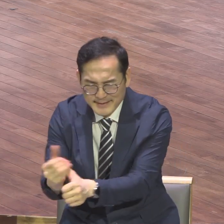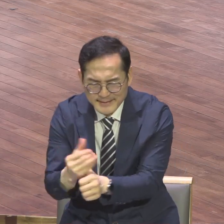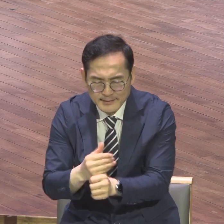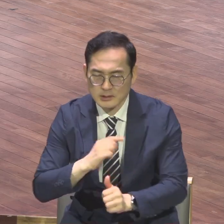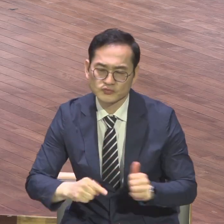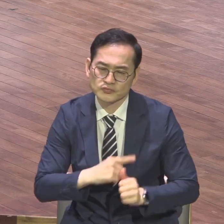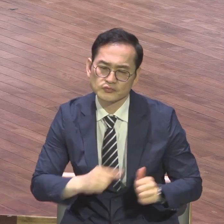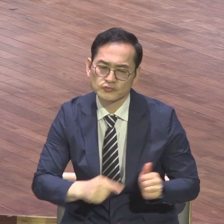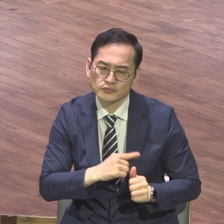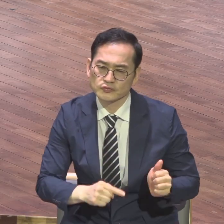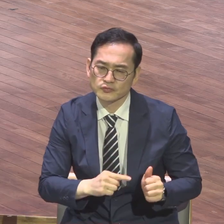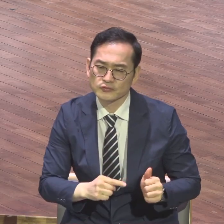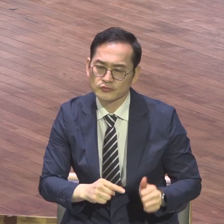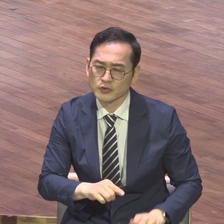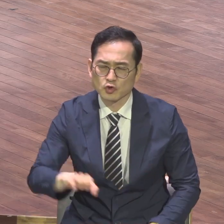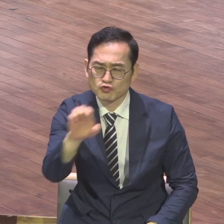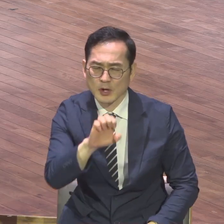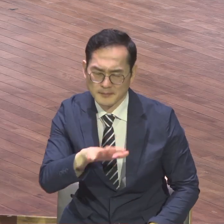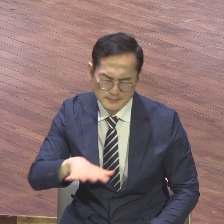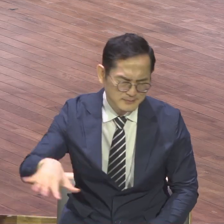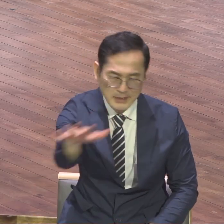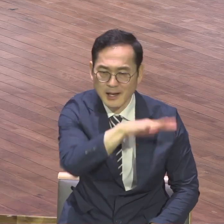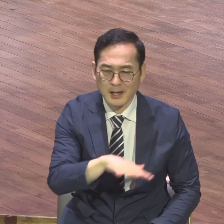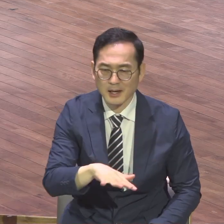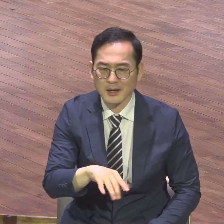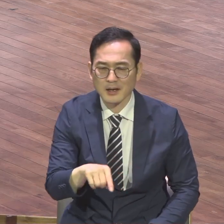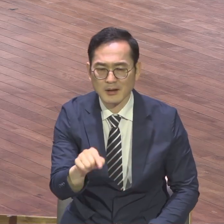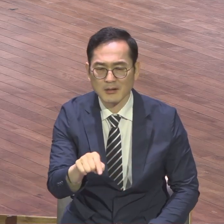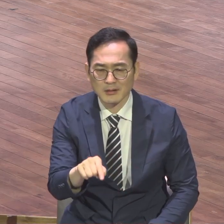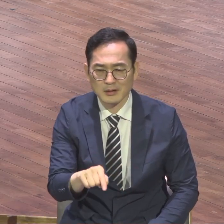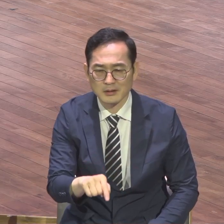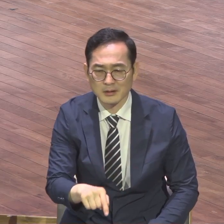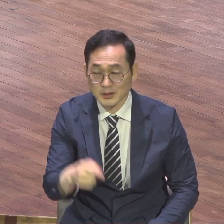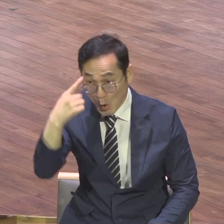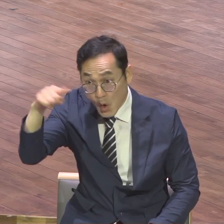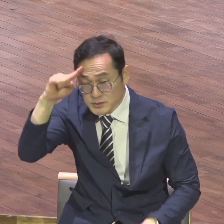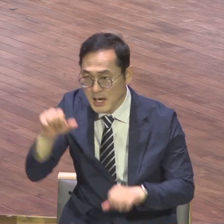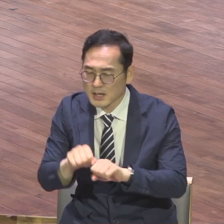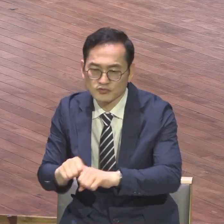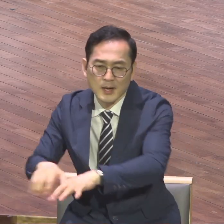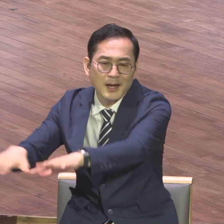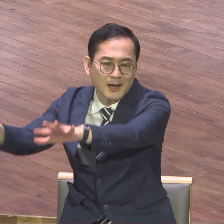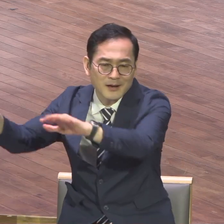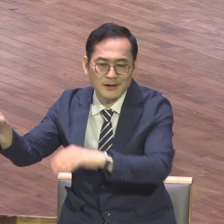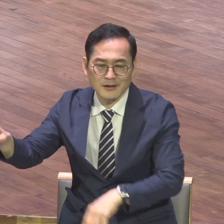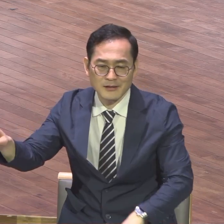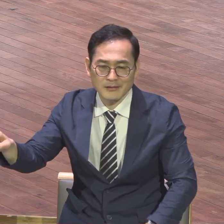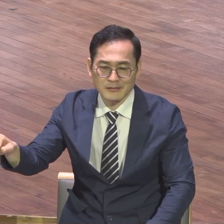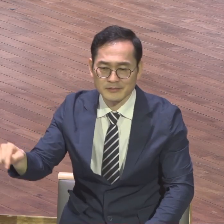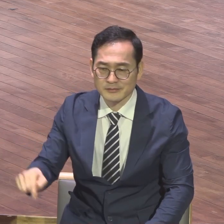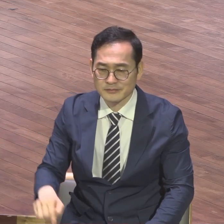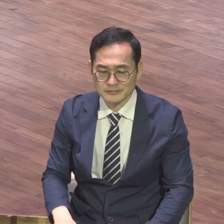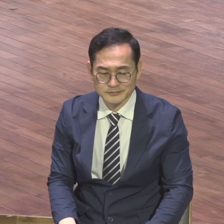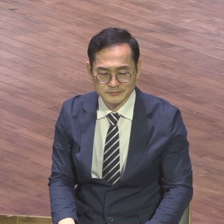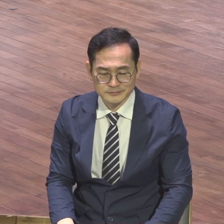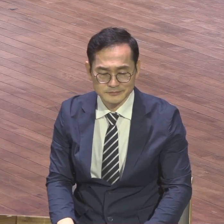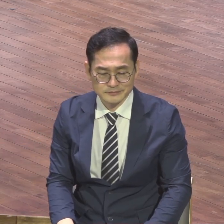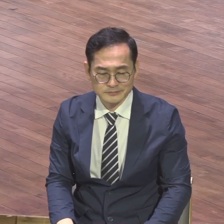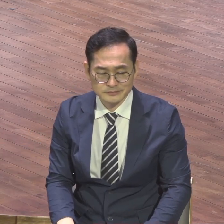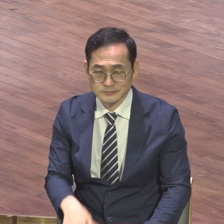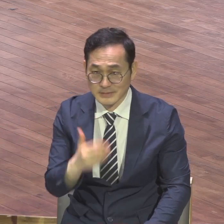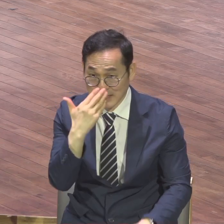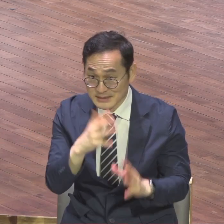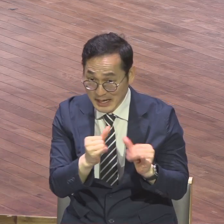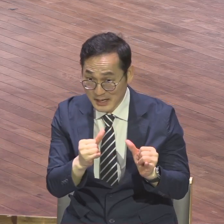잡아봅니다. 전부 다. 전 유럽 전체에다. 러시아가 제일 많아요. 러시아로 도망을 막 갔는데 러시아 사람들 지금 이스라엘